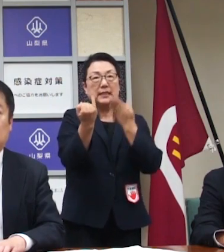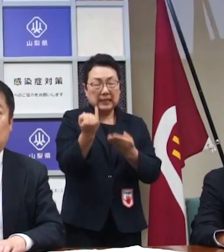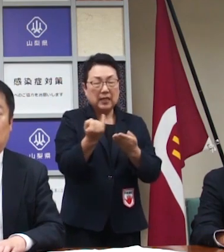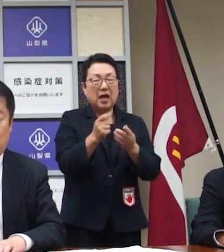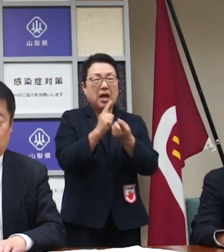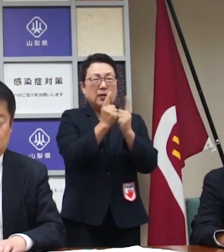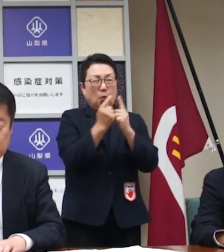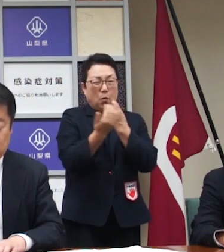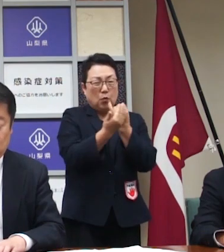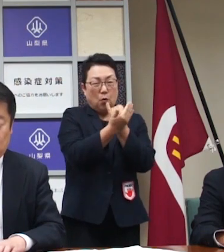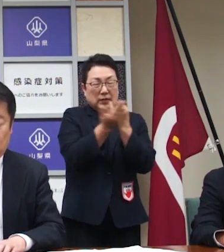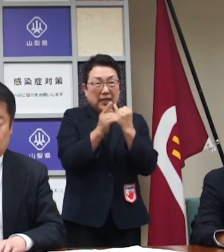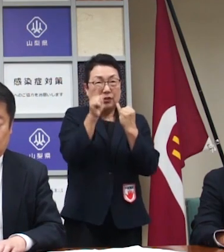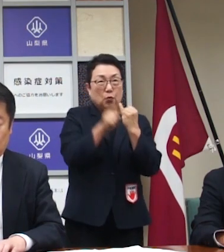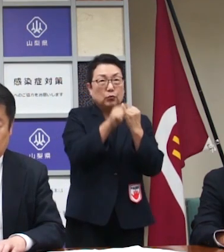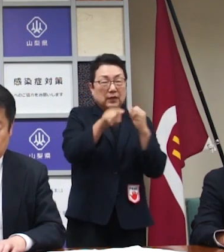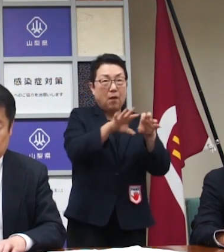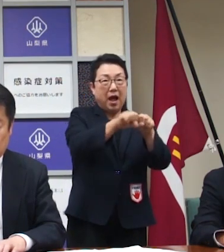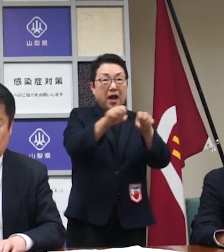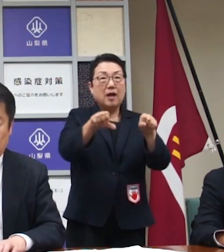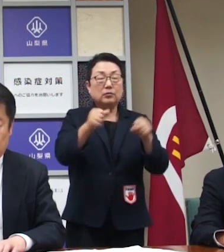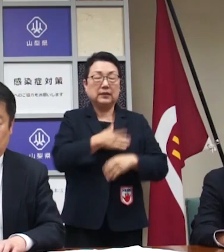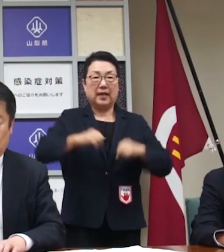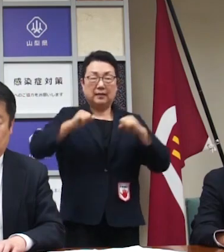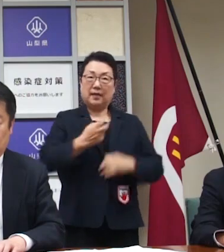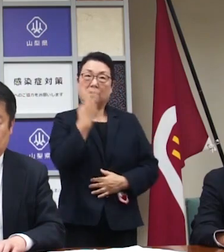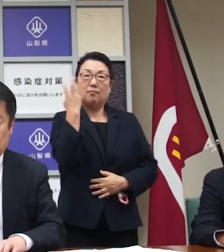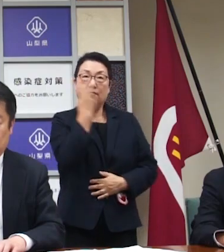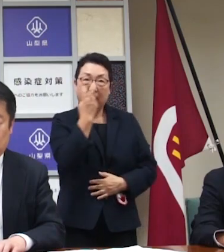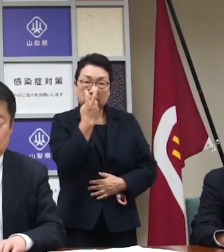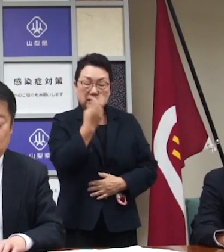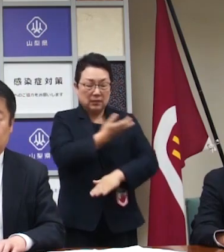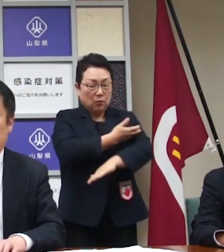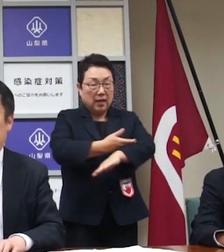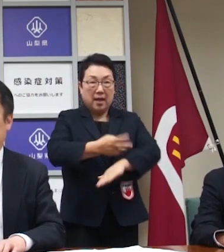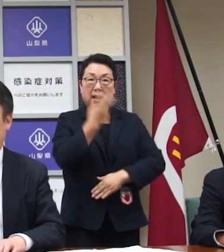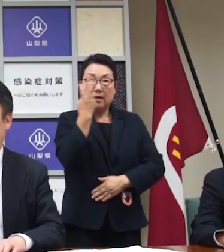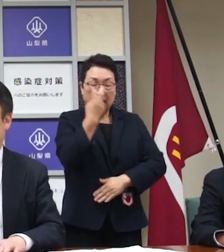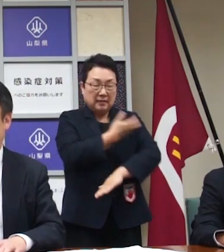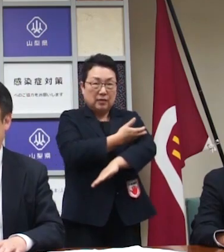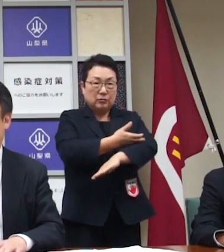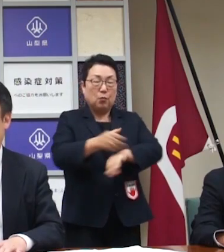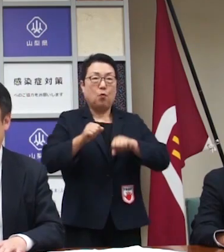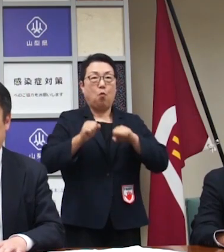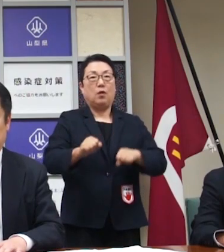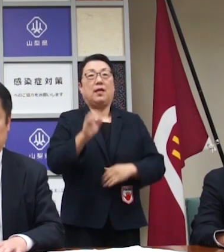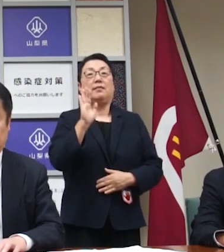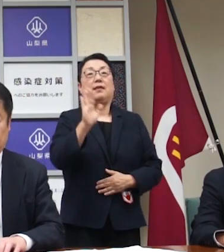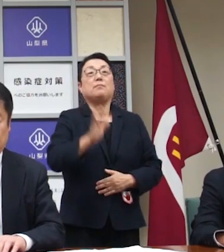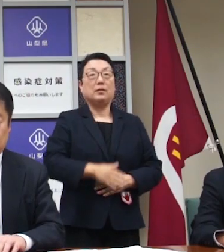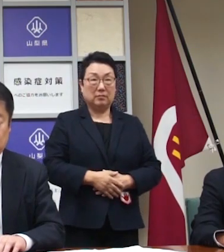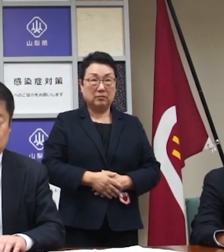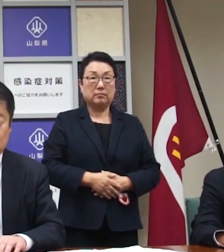接触者を把握し、健康確認及び、経過観察のプロセスに入っているところであります